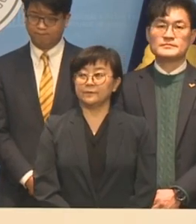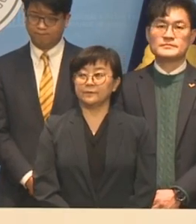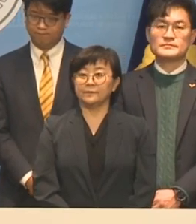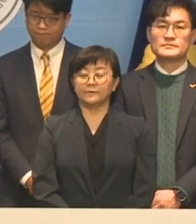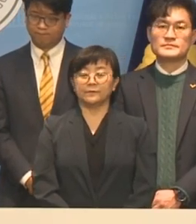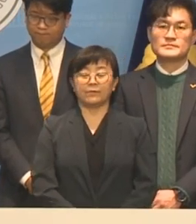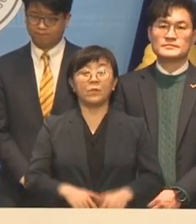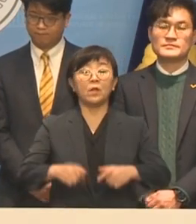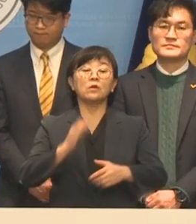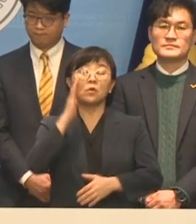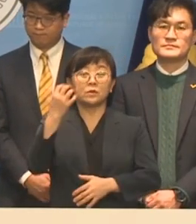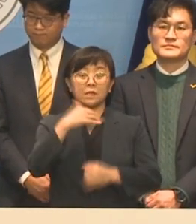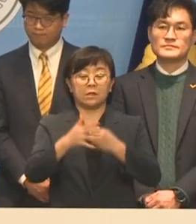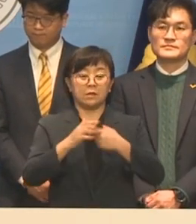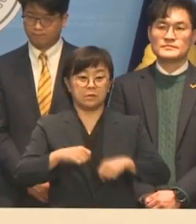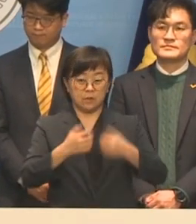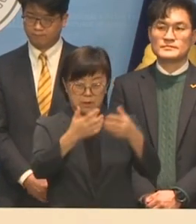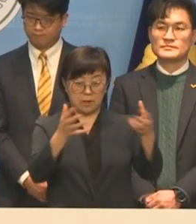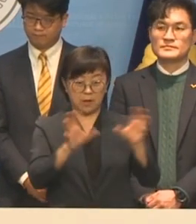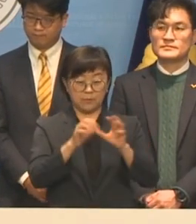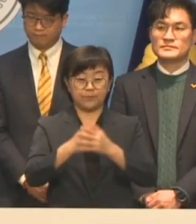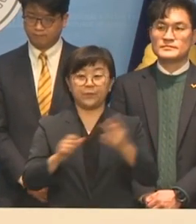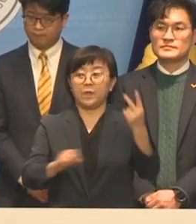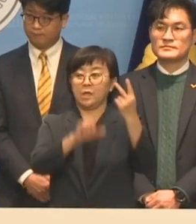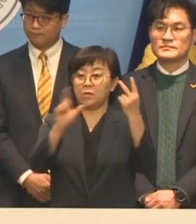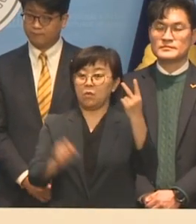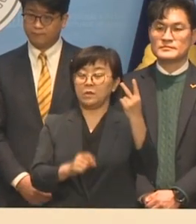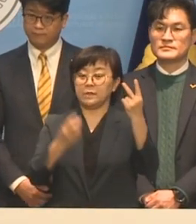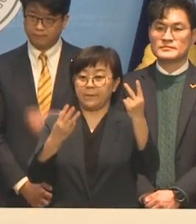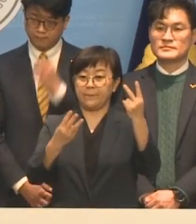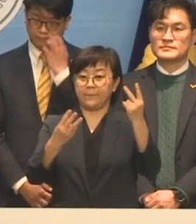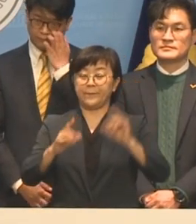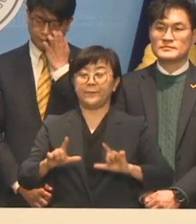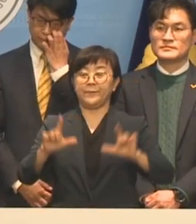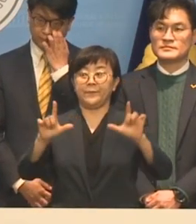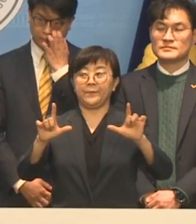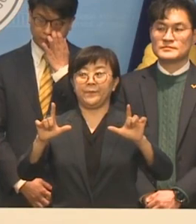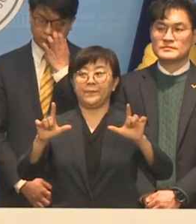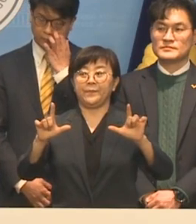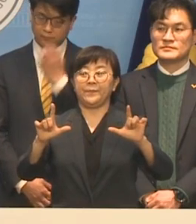예, 녹색당과 정의당은 2월 3일